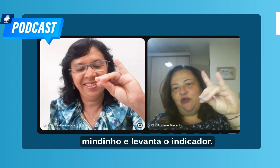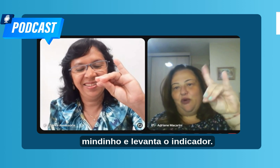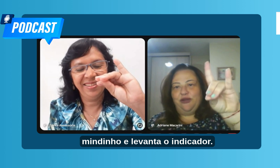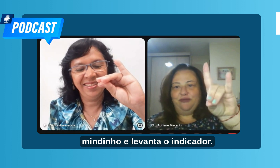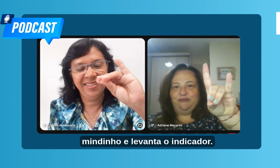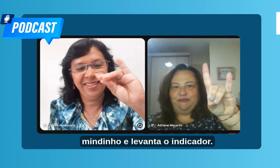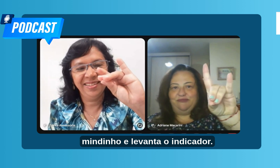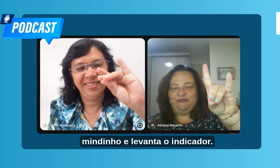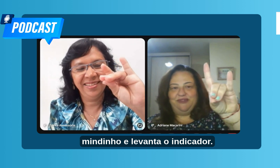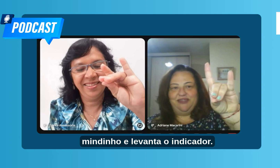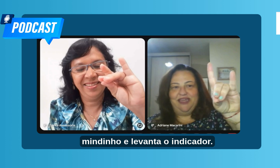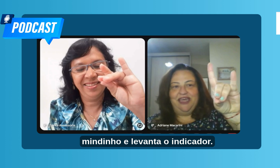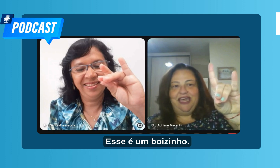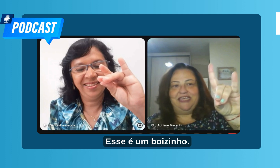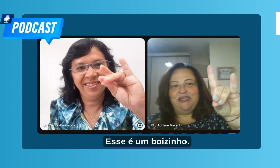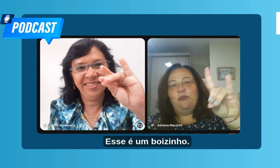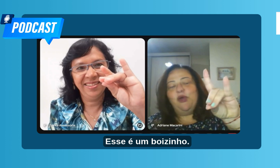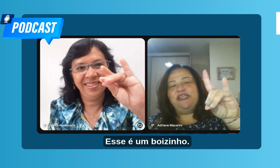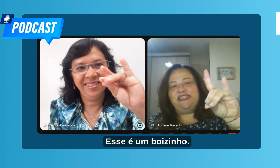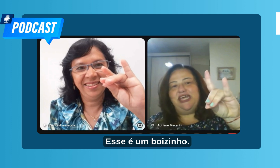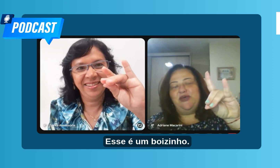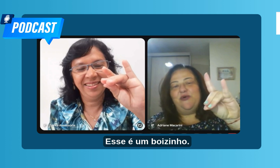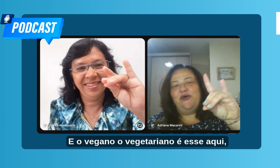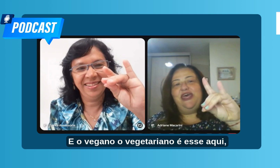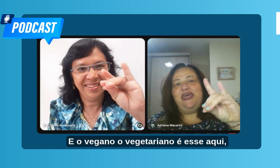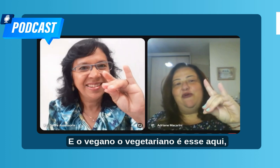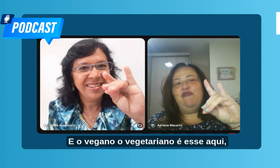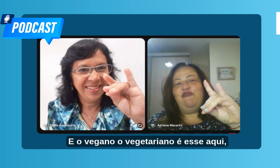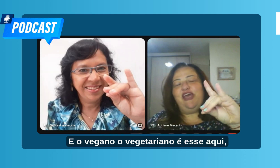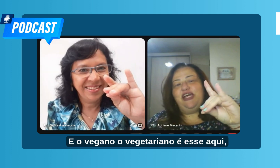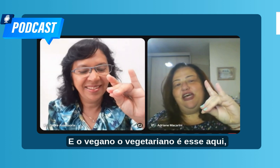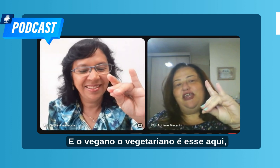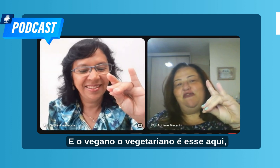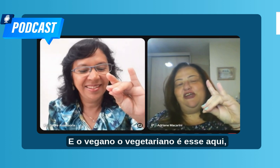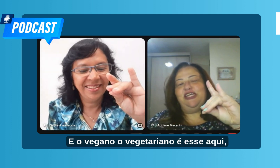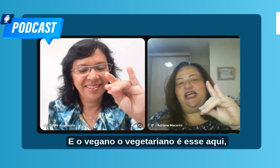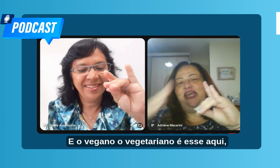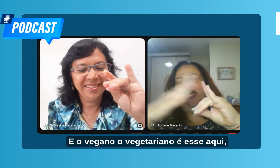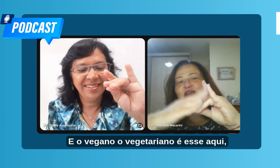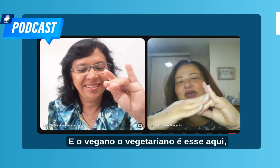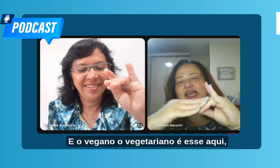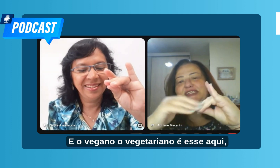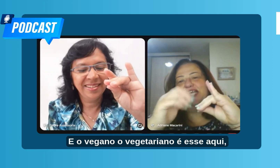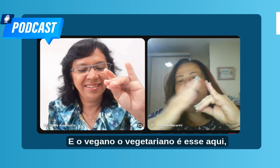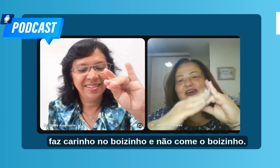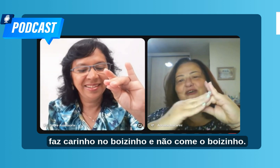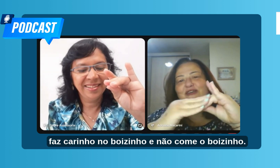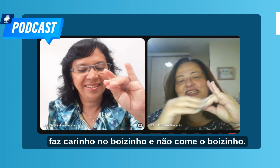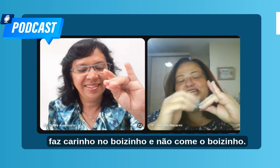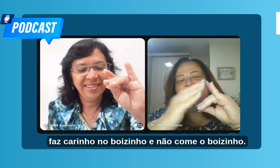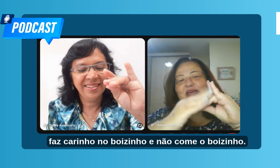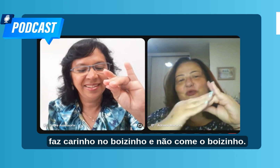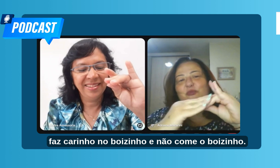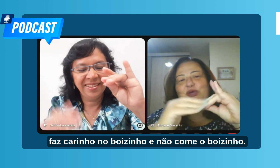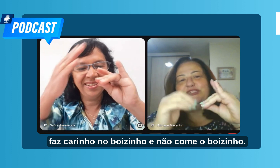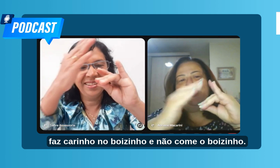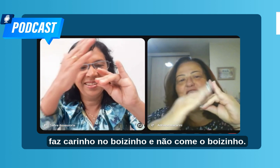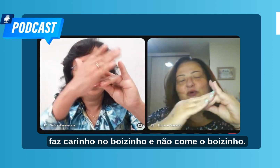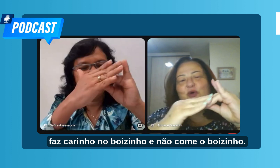indicador. Esse é um boizinho. E o vegano e o vegetariano é esse aqui, ó. Faz carinho no boizinho e não come